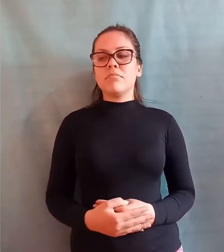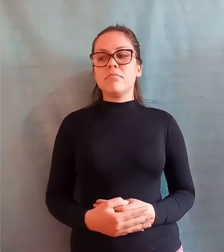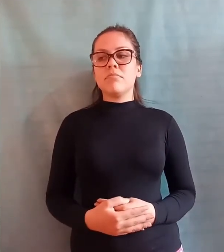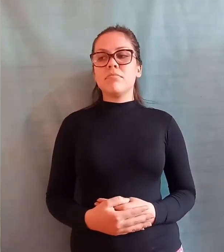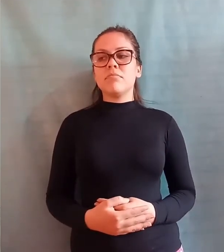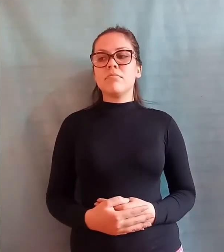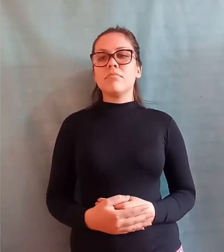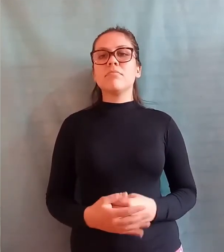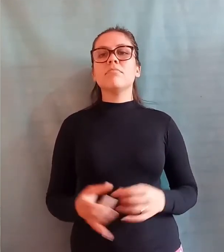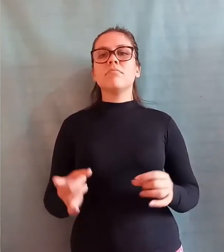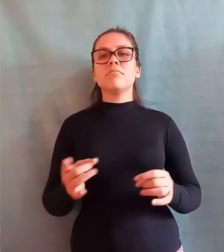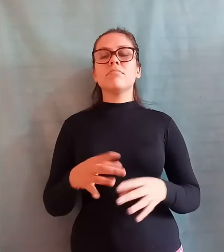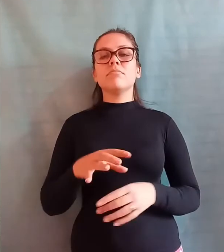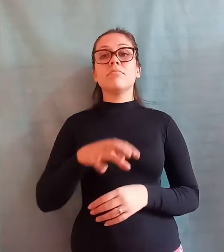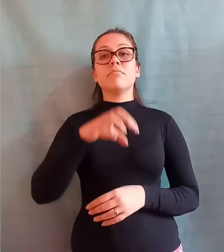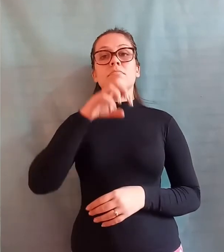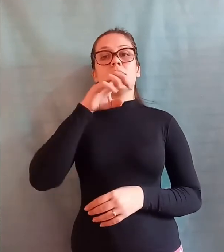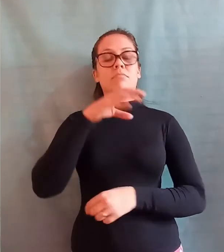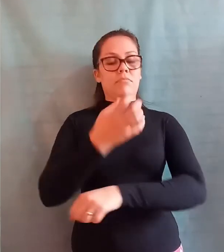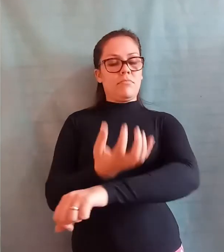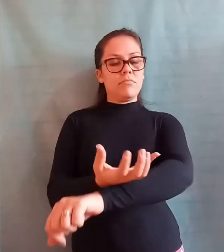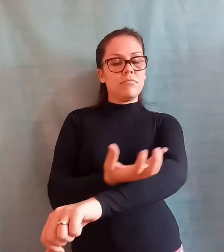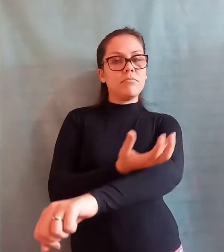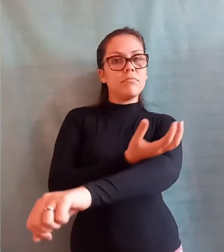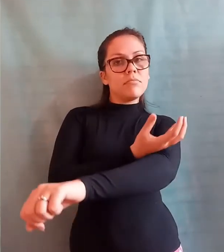Fazer as nossas três respirações.